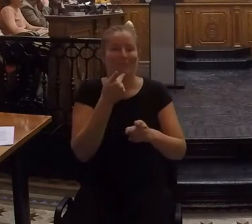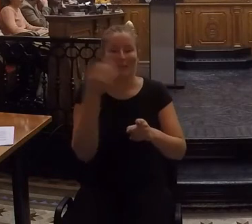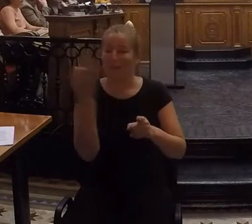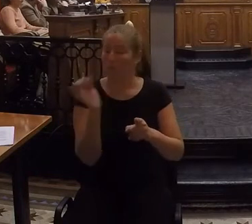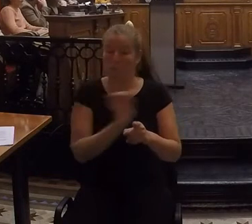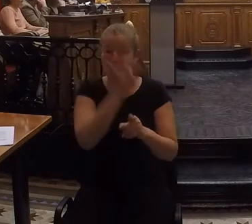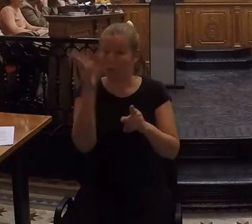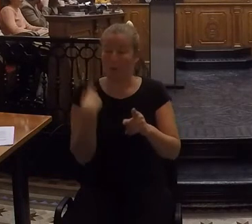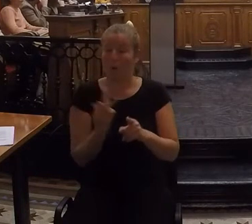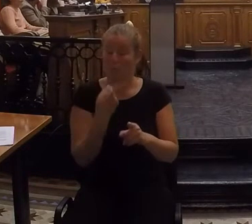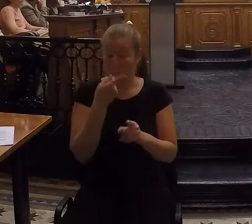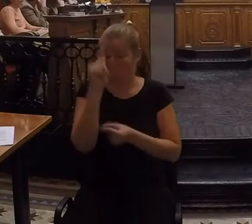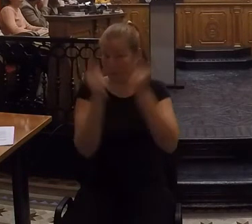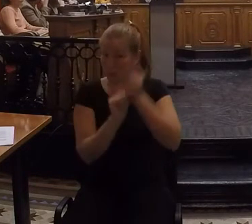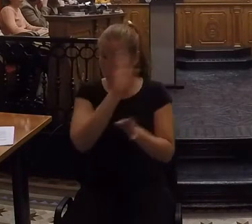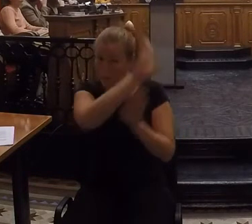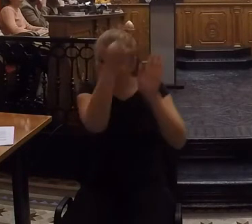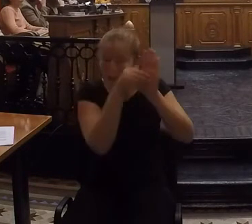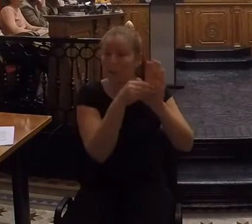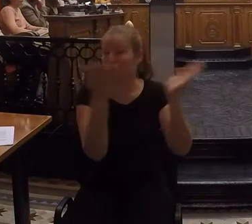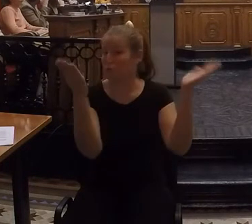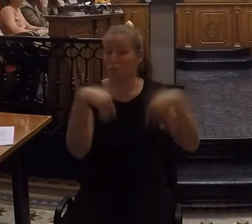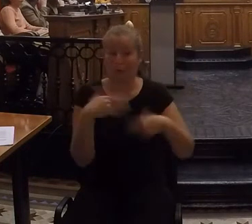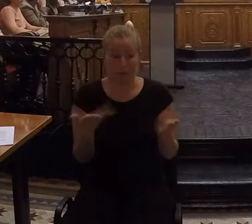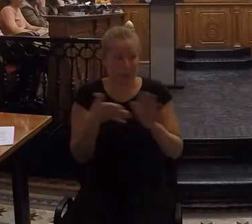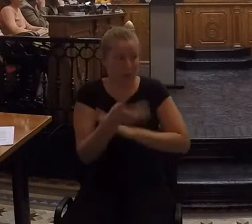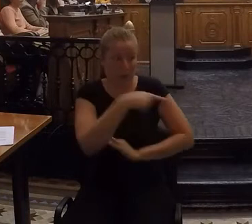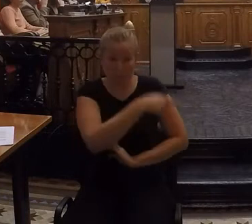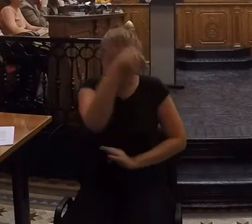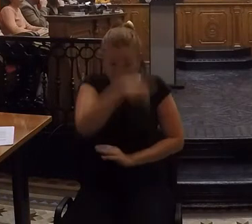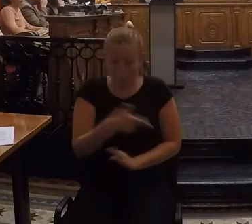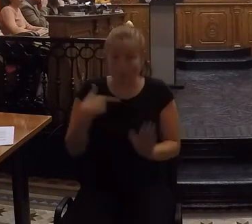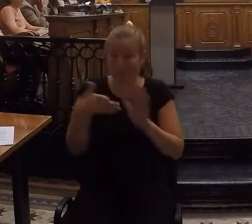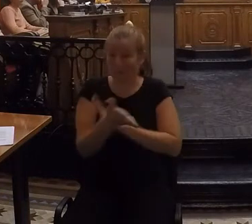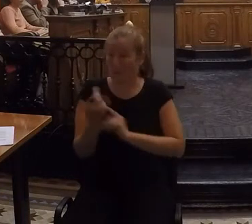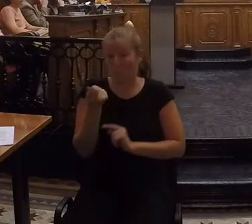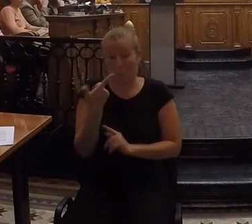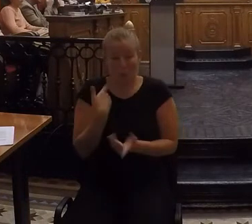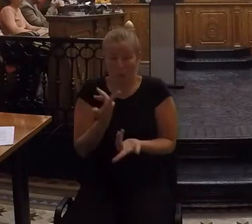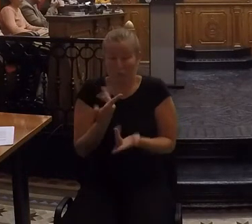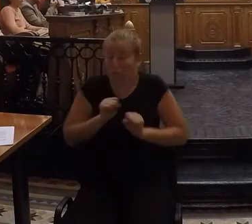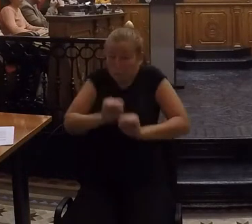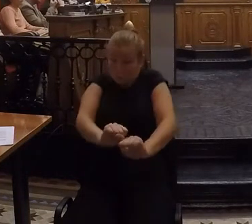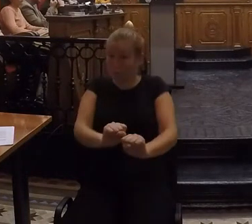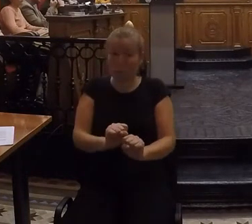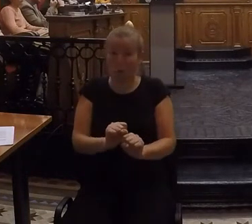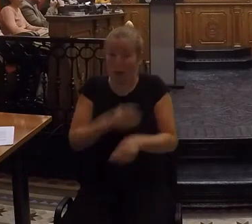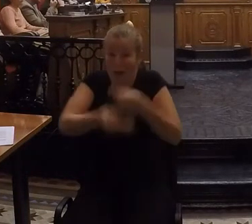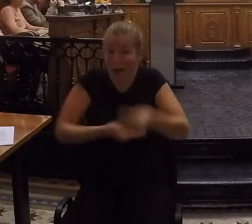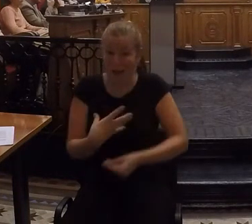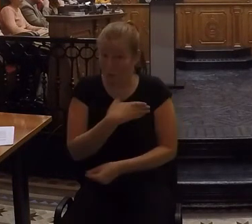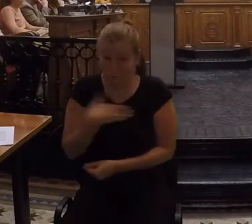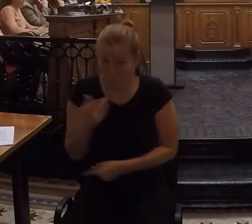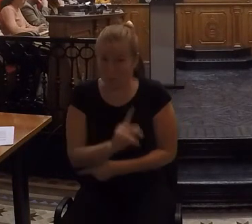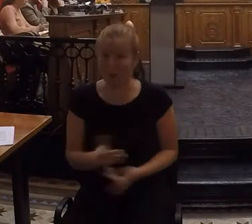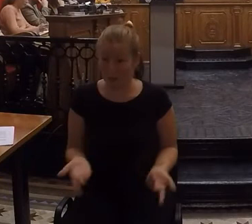presupuestos 2017 y ustedes hoy se han negado a subsanarlo. Por lo tanto, como les digo, si se